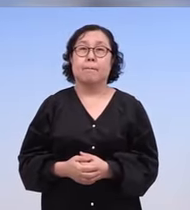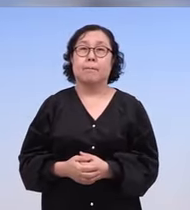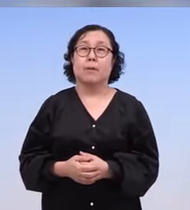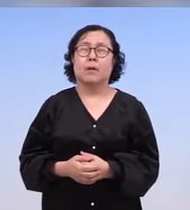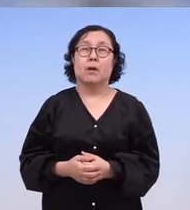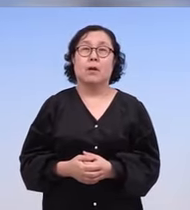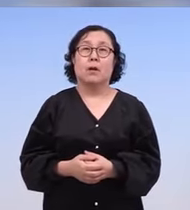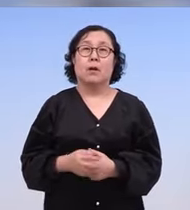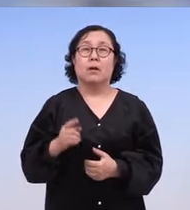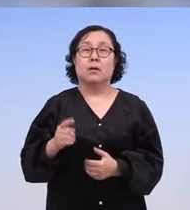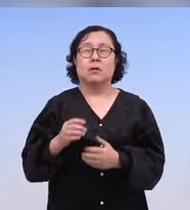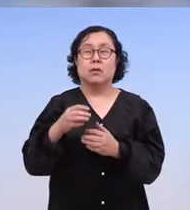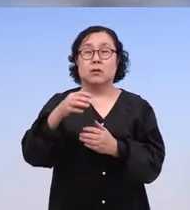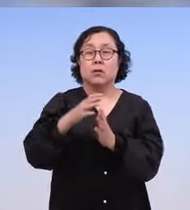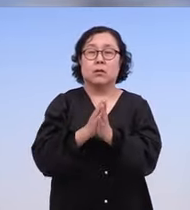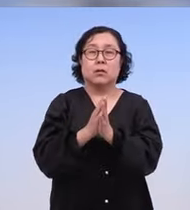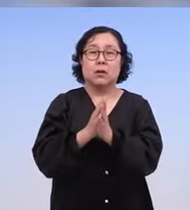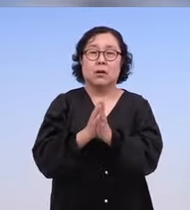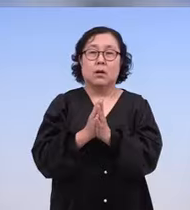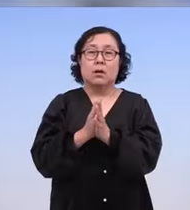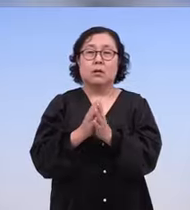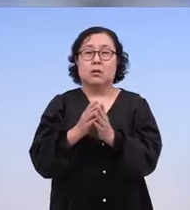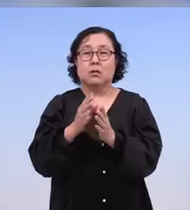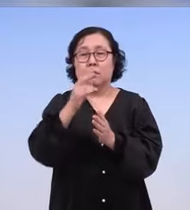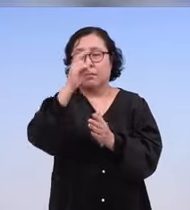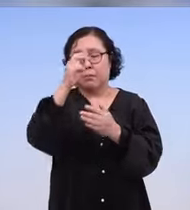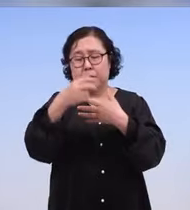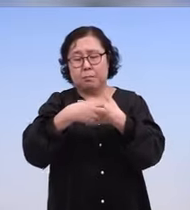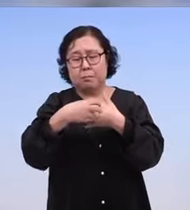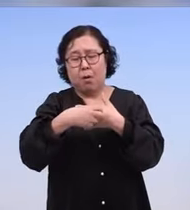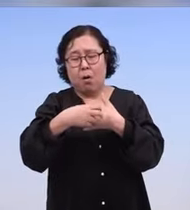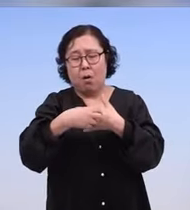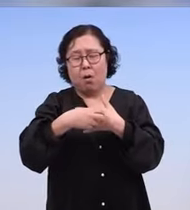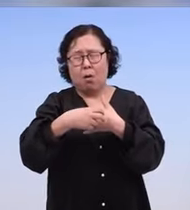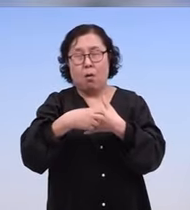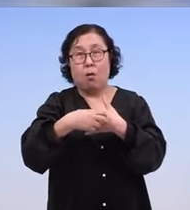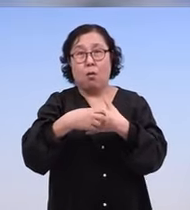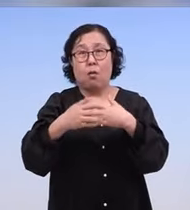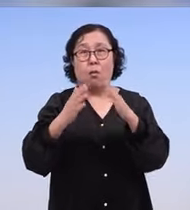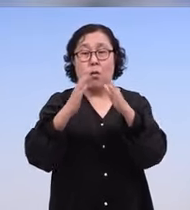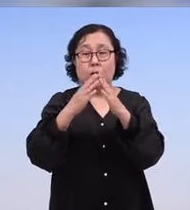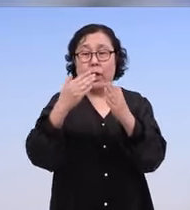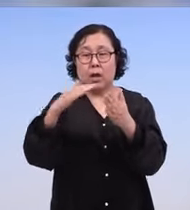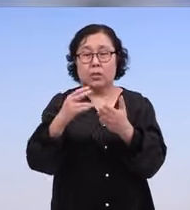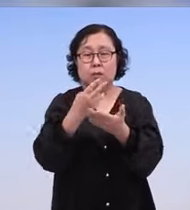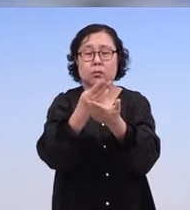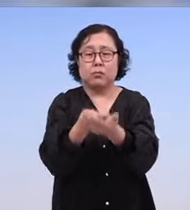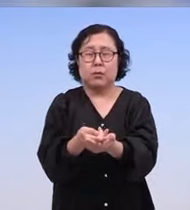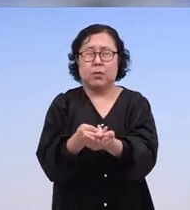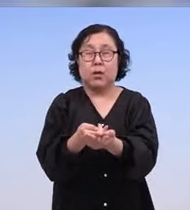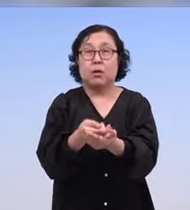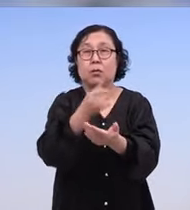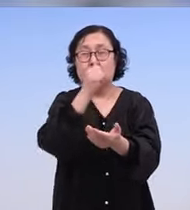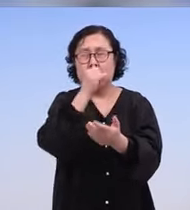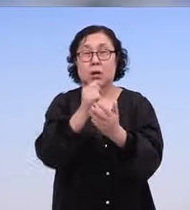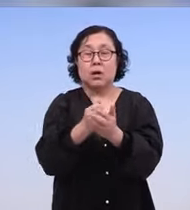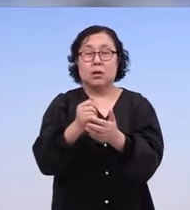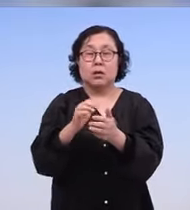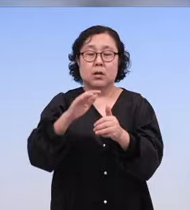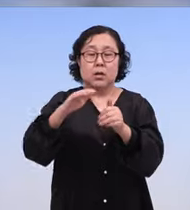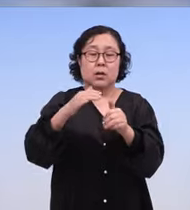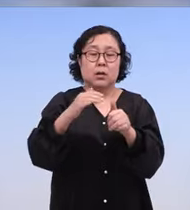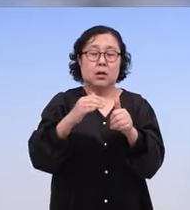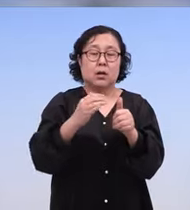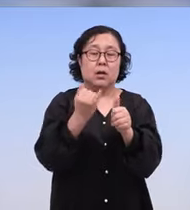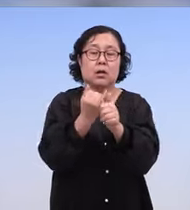그래서 중환자실에 가서 투병을 하고 있는데, 이제 이 로맨티스트, 이 남편이 그 소식을 들은